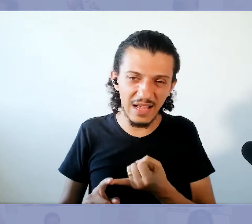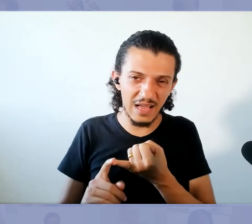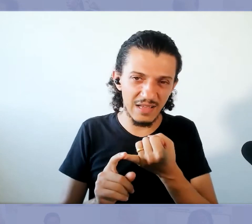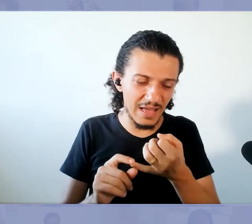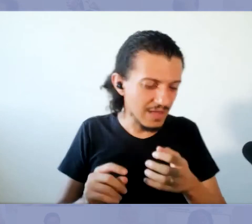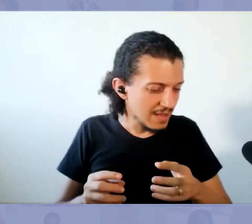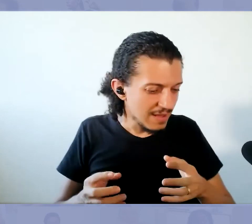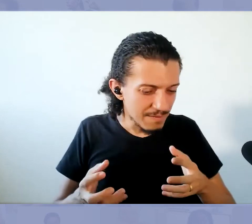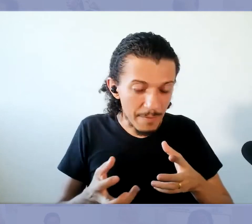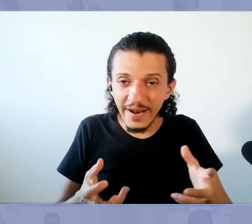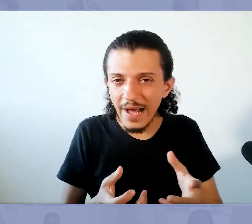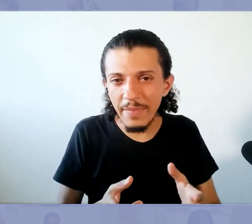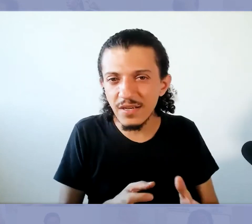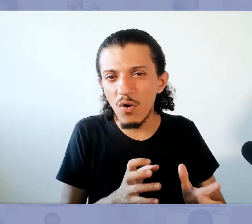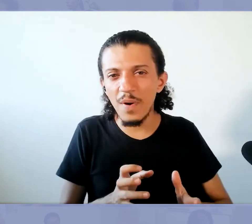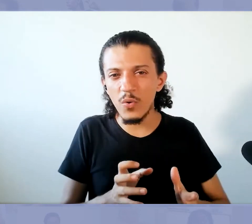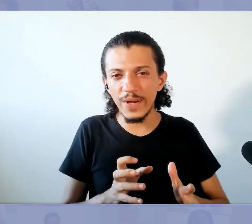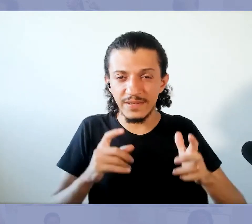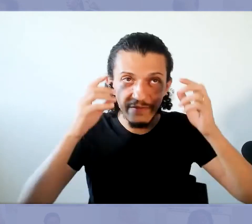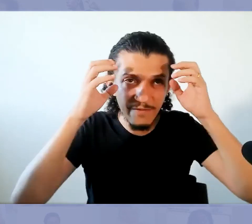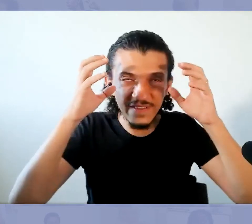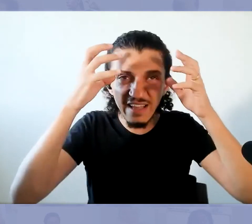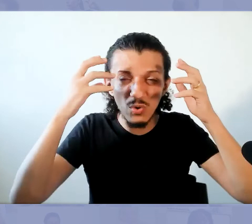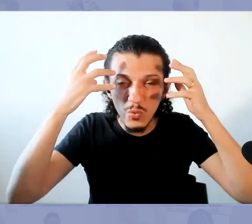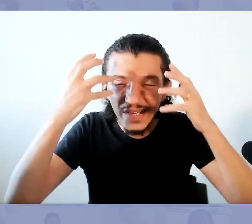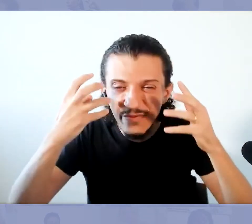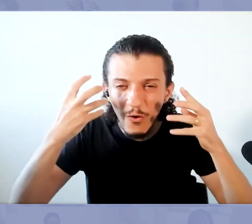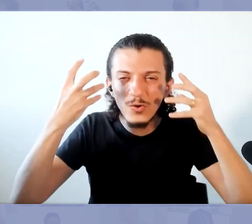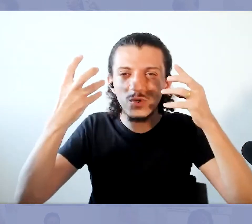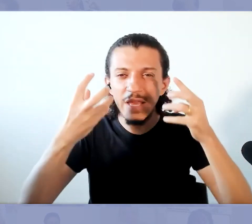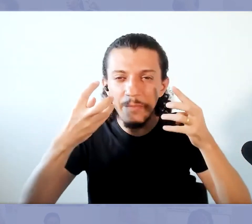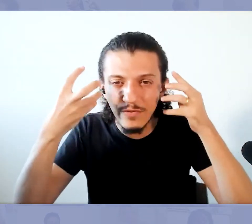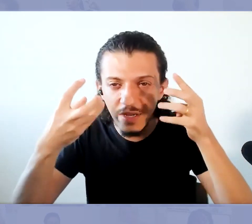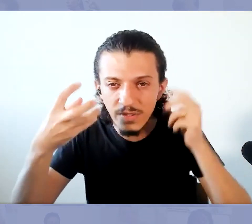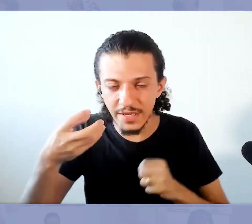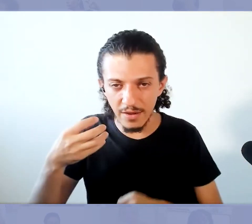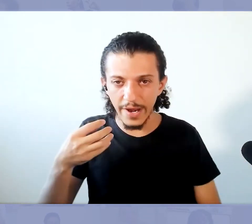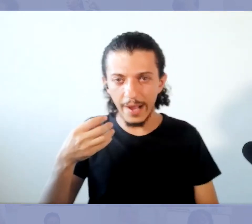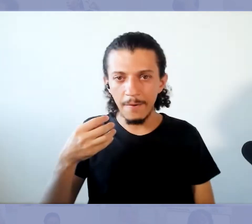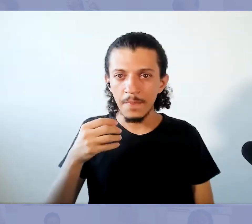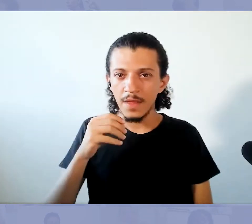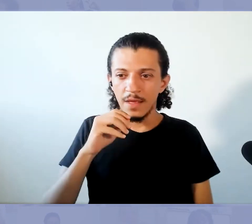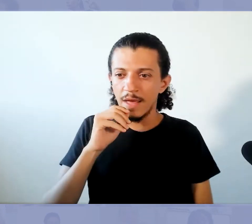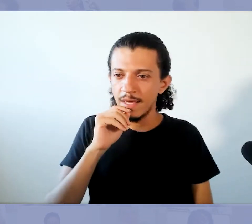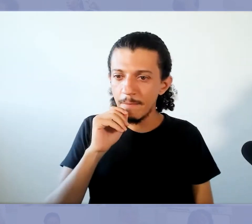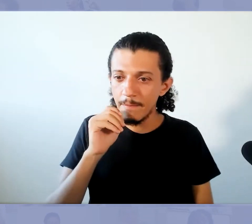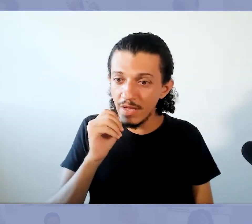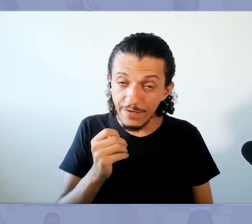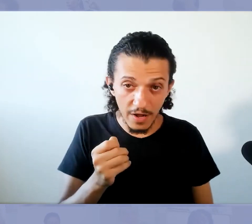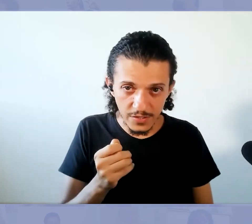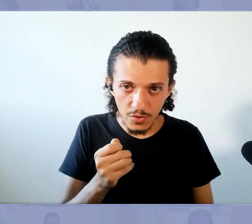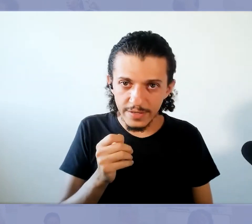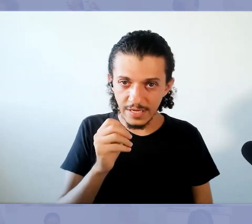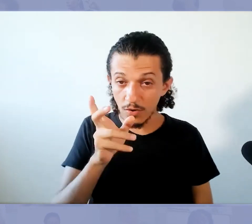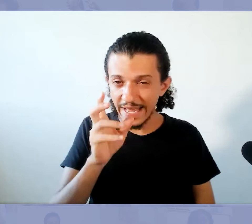você ficar quebrando a cabeça com alguma coisa. Tem todo um esforço ali para você conseguir decorar. E,